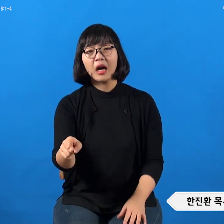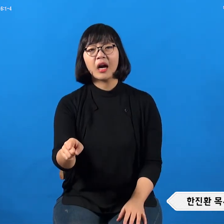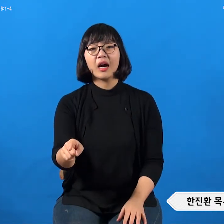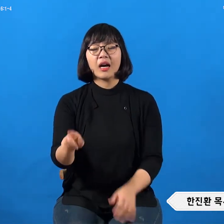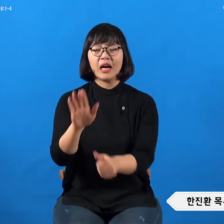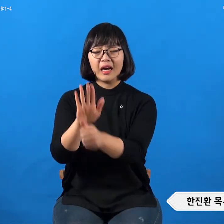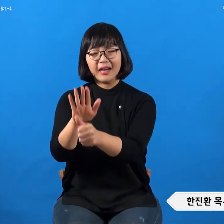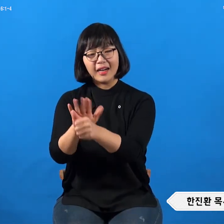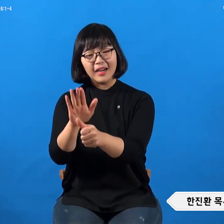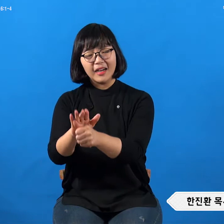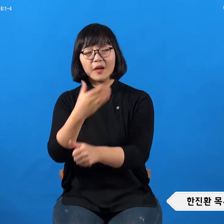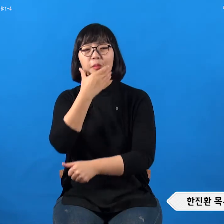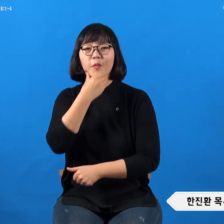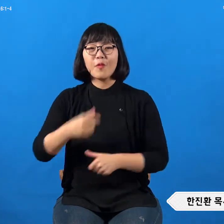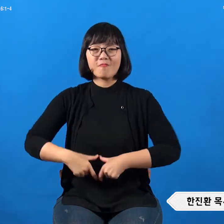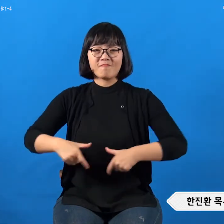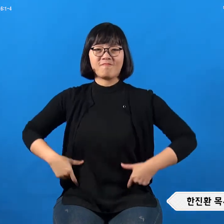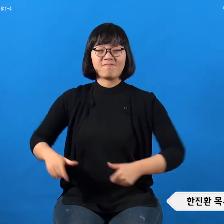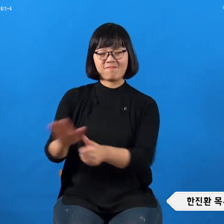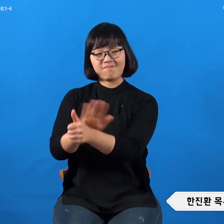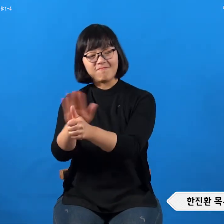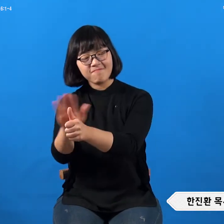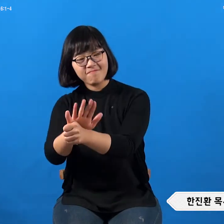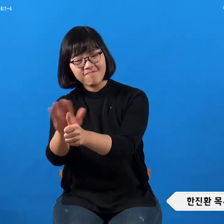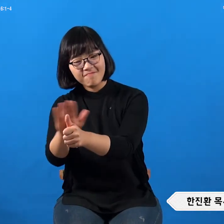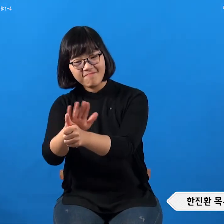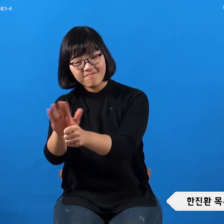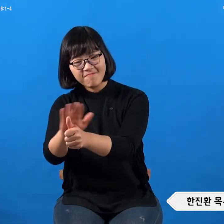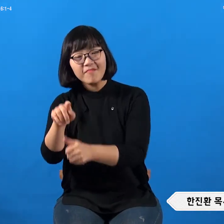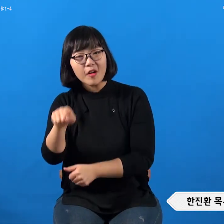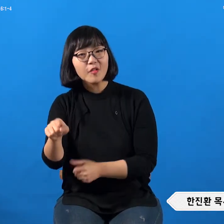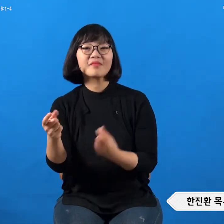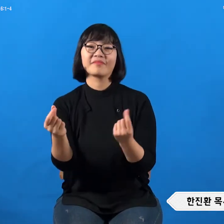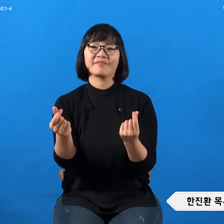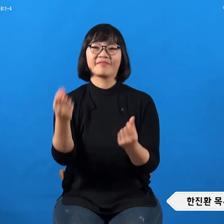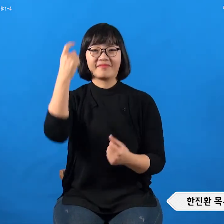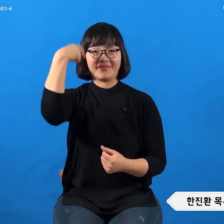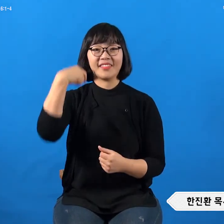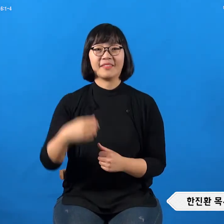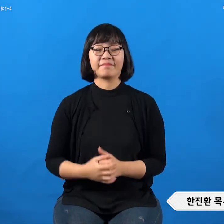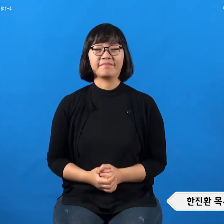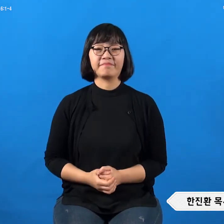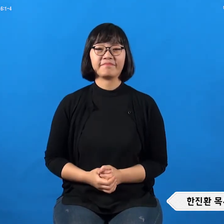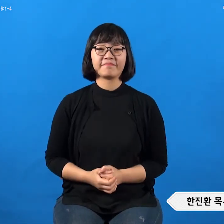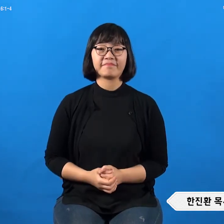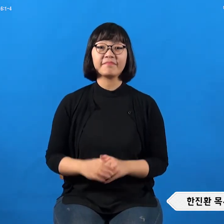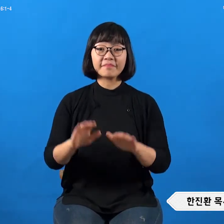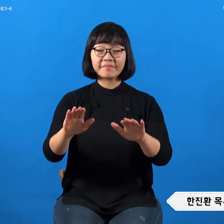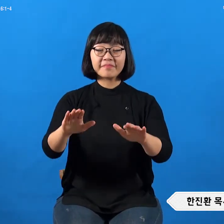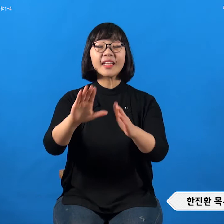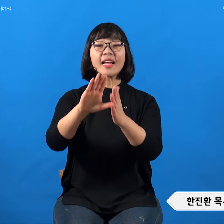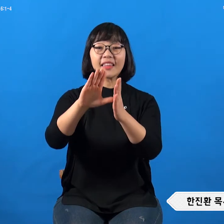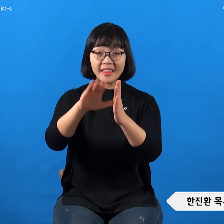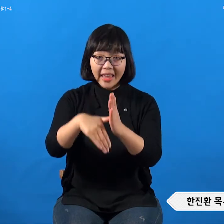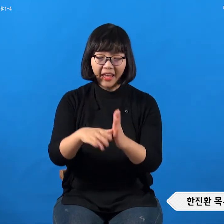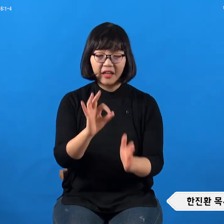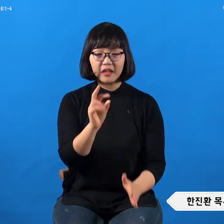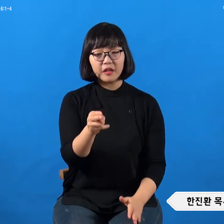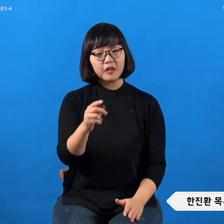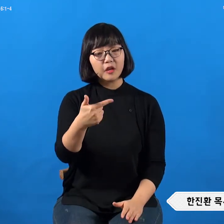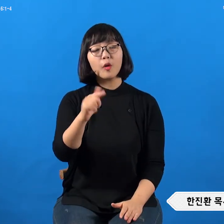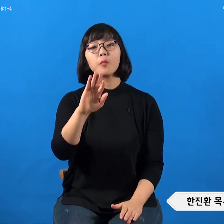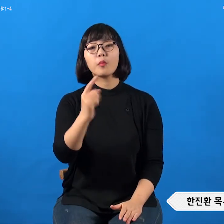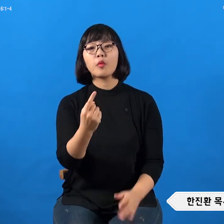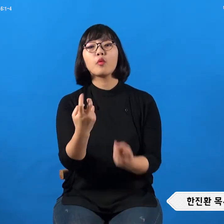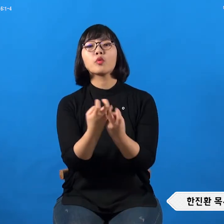사역을 위해서 연보를 하는 것에 해당되겠습니다. 그럴 때 연보를 어떻게